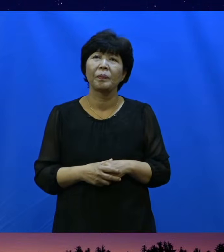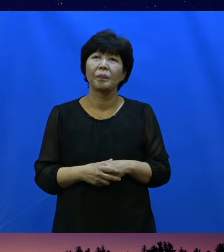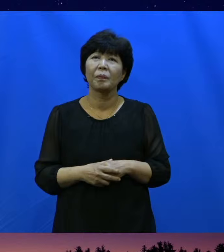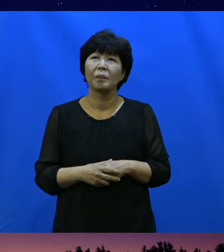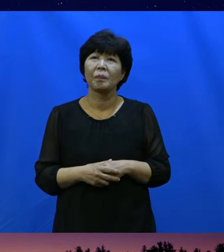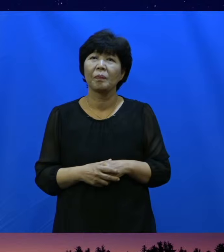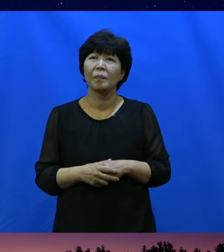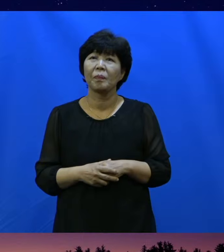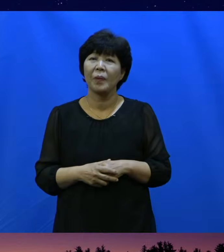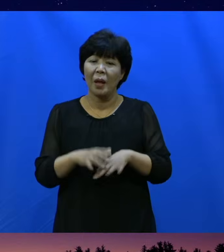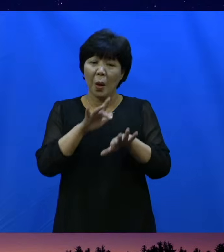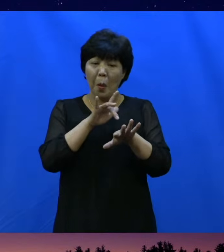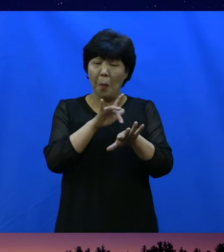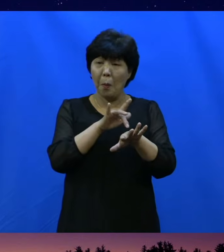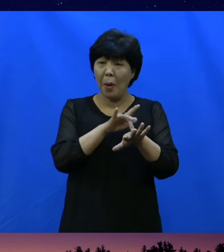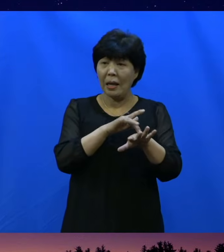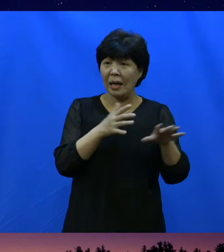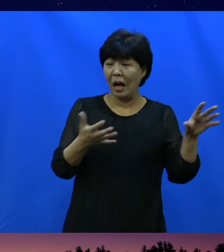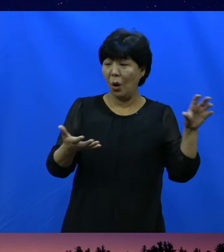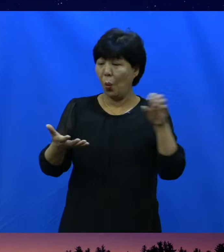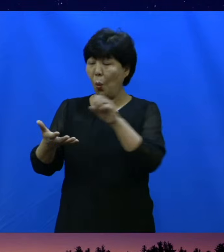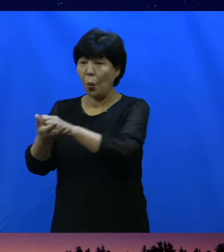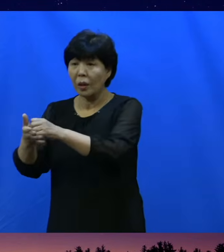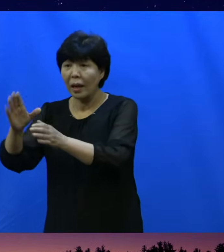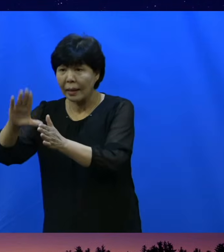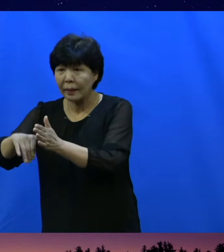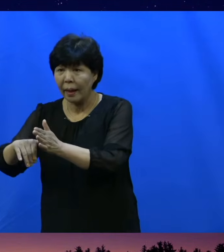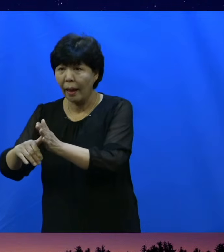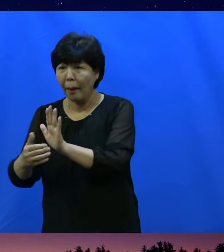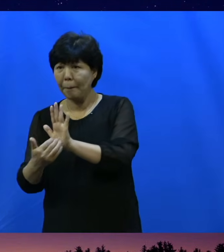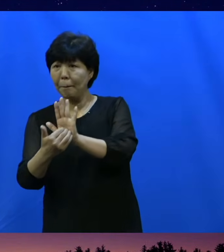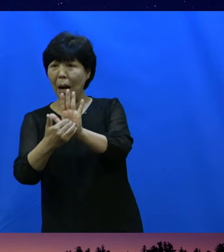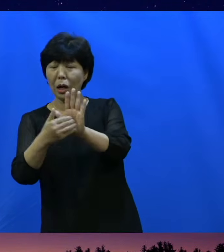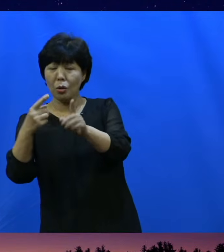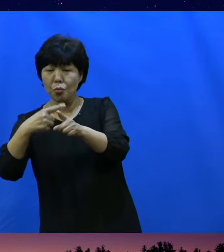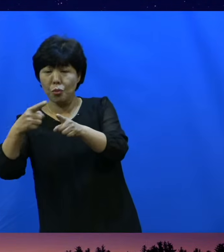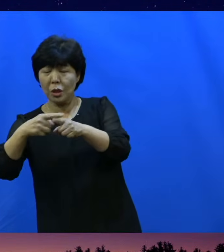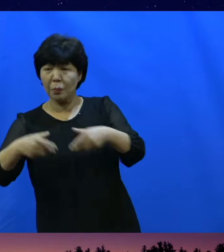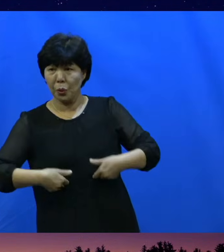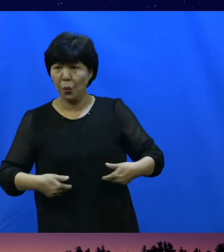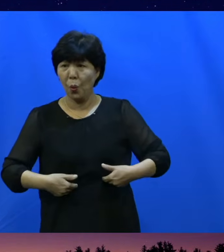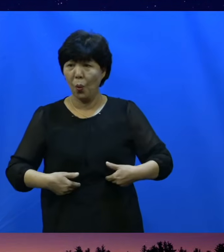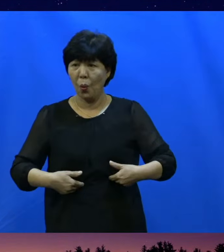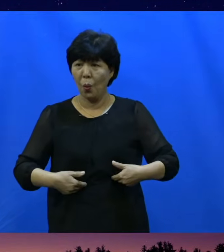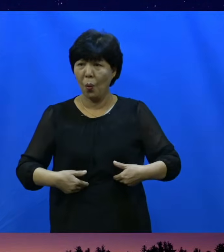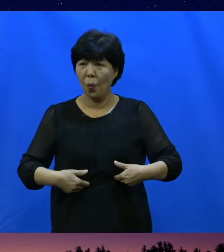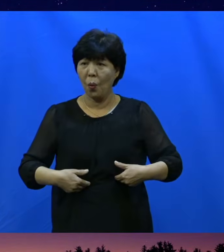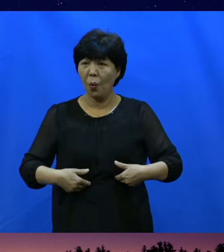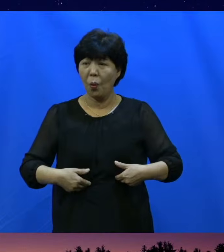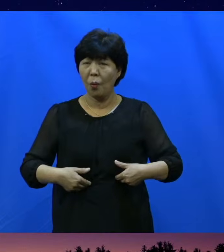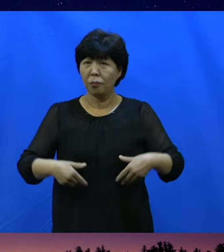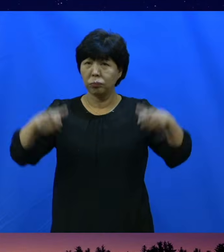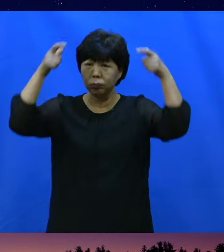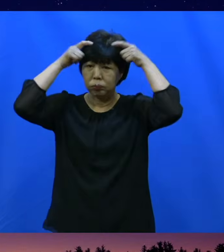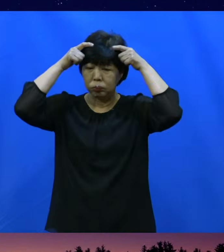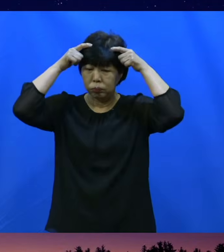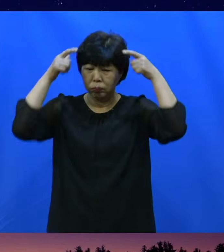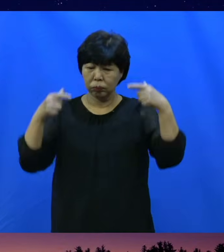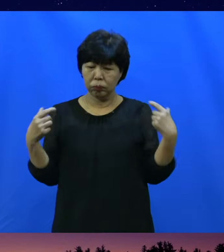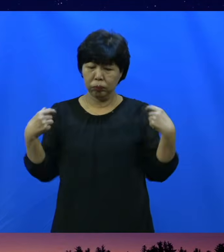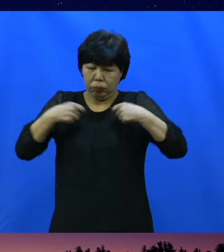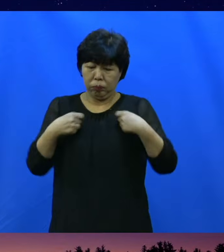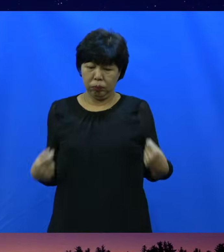마귀가 공격해 올 때 무기가 있어야 되잖아. 무기가 없는 뭐 전신 갑주만 입으면 안 되는 거, 무기가 있어야 돼요.